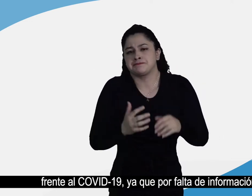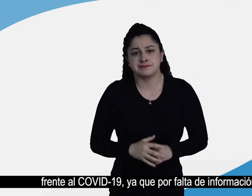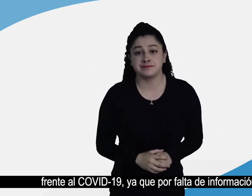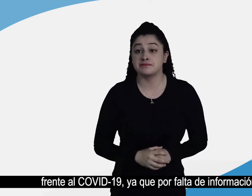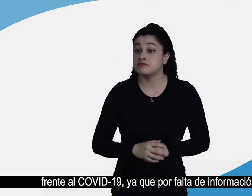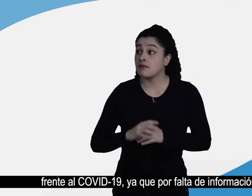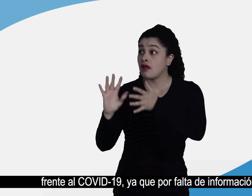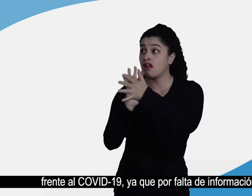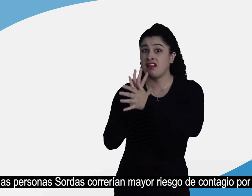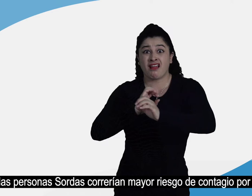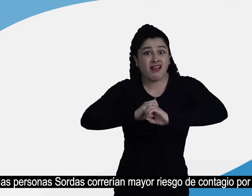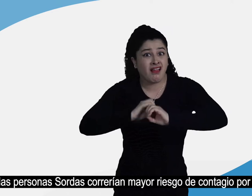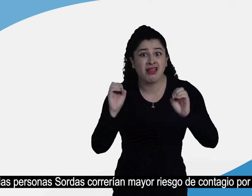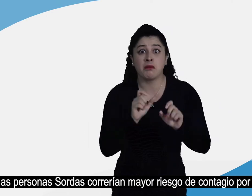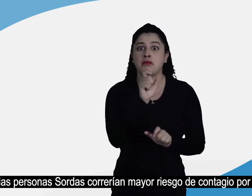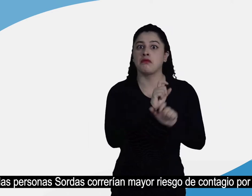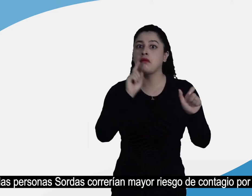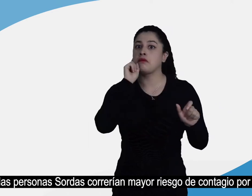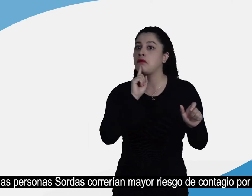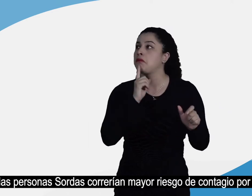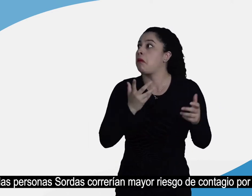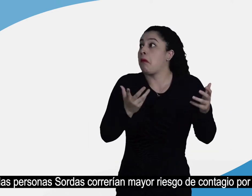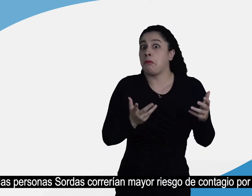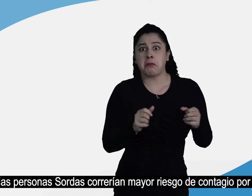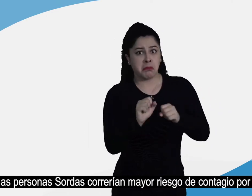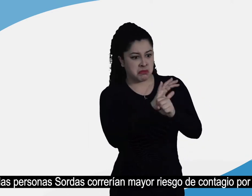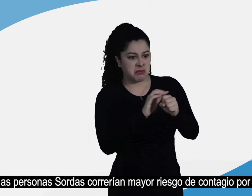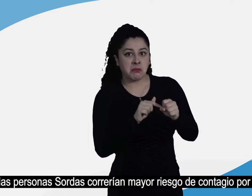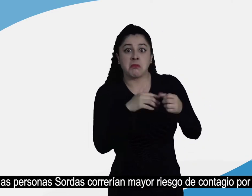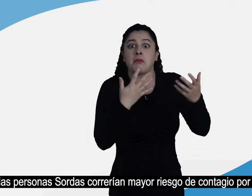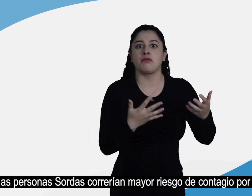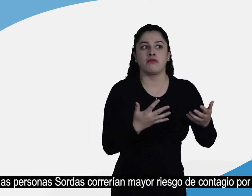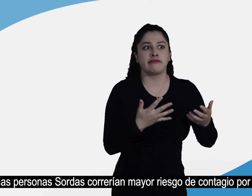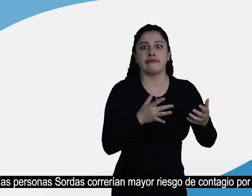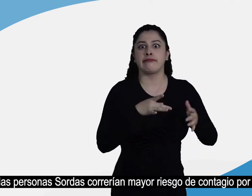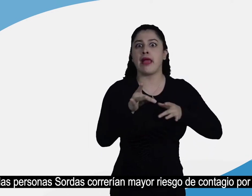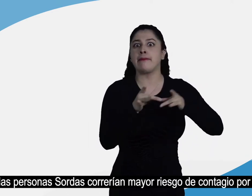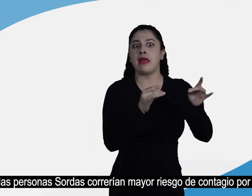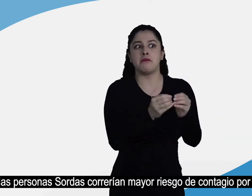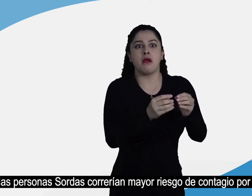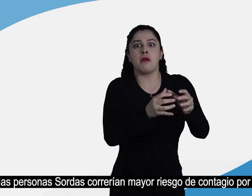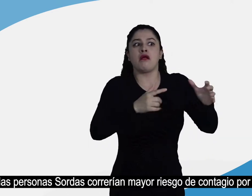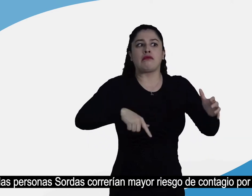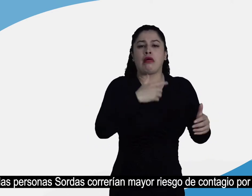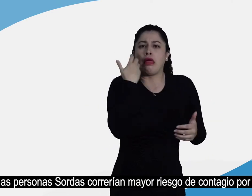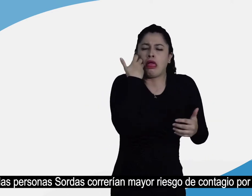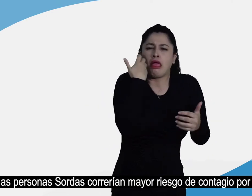información, las personas sordas correrían mayor riesgo de contagio por COVID-19.